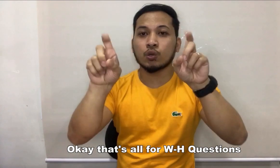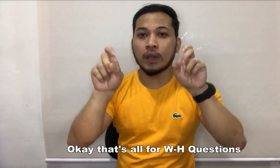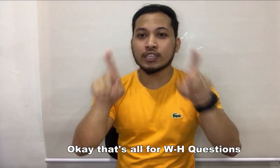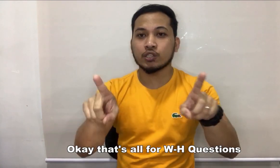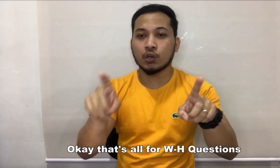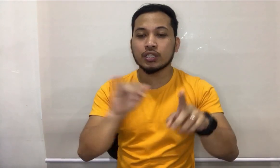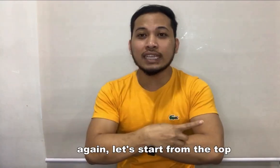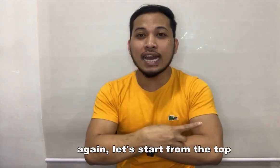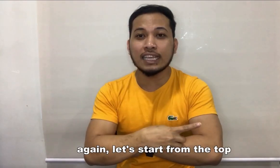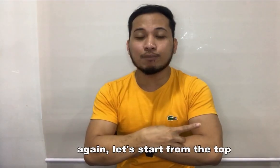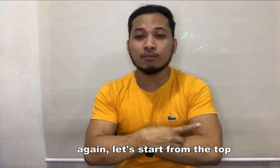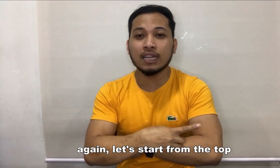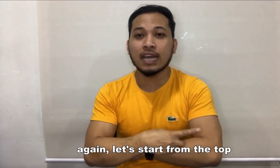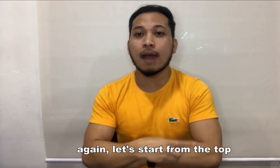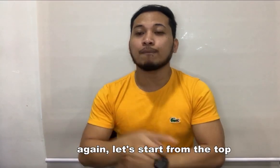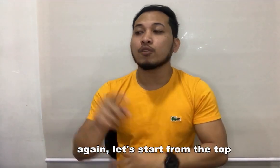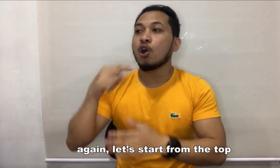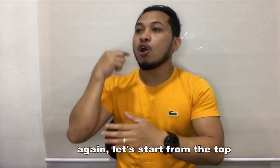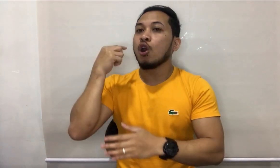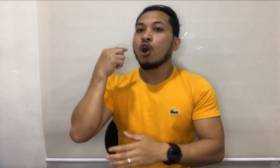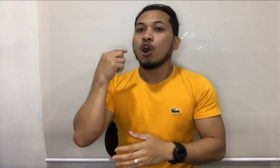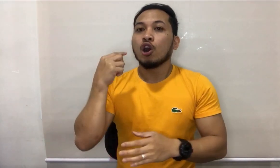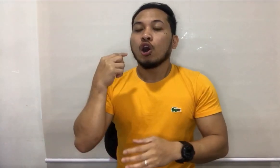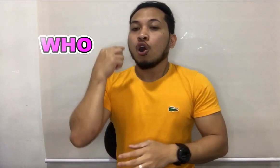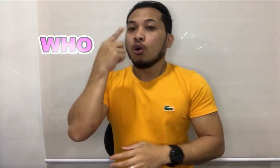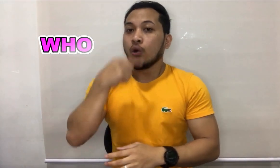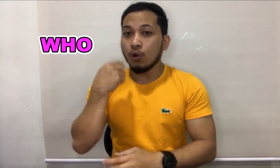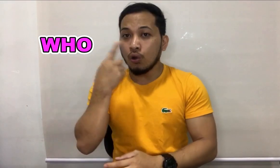WH question. Okay, ulitin natin from the top. Who?